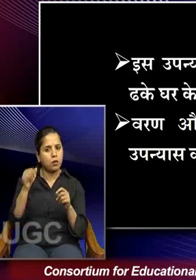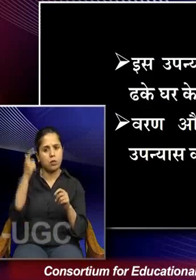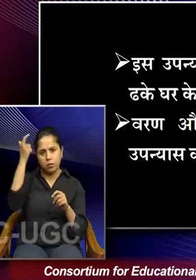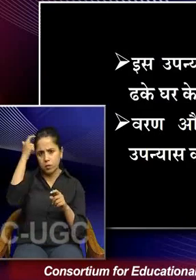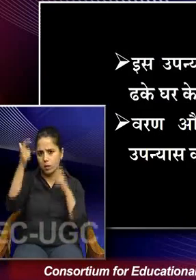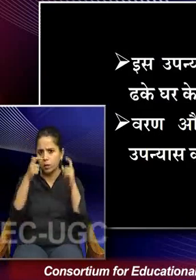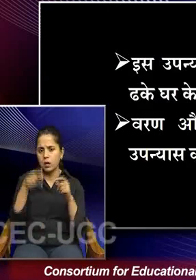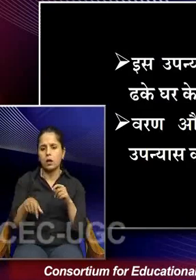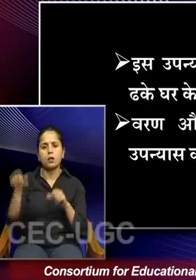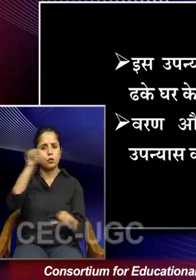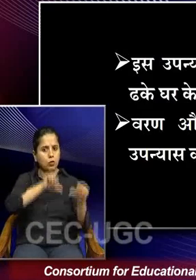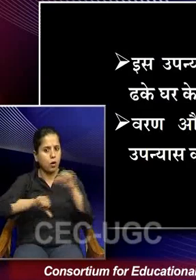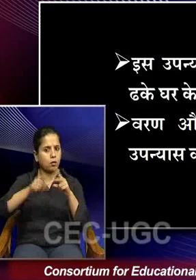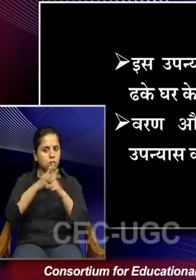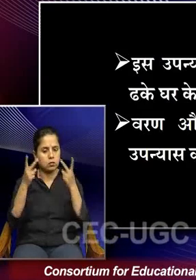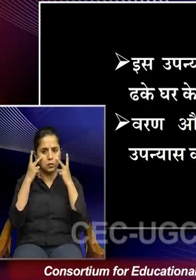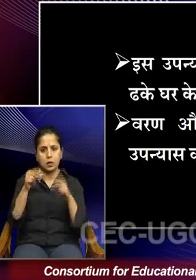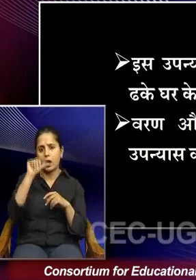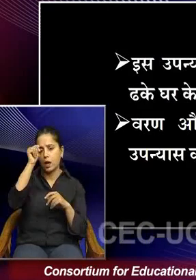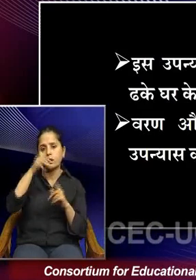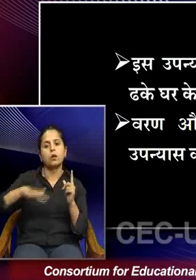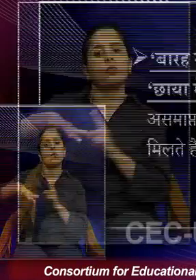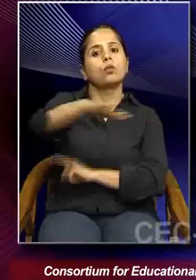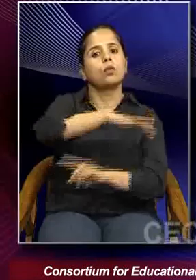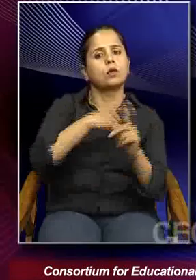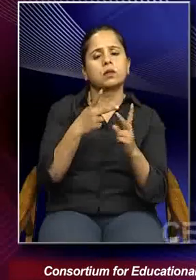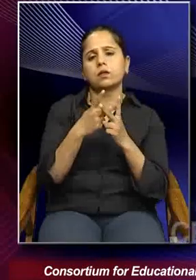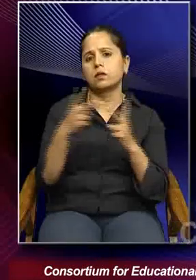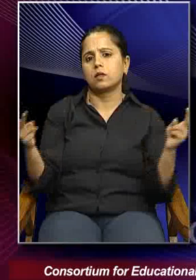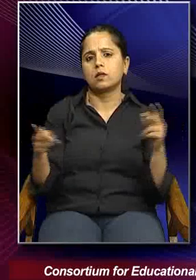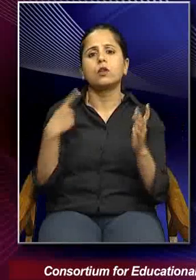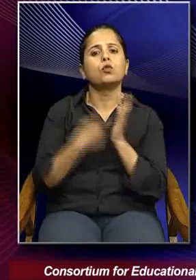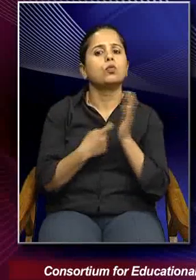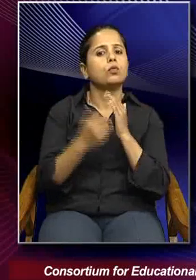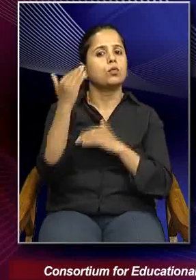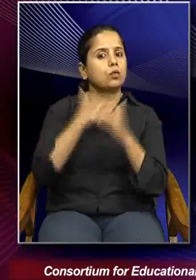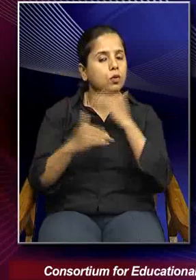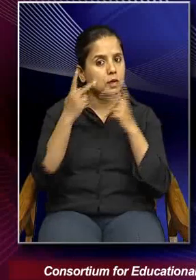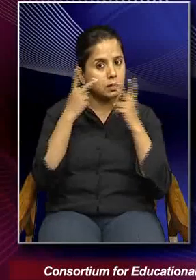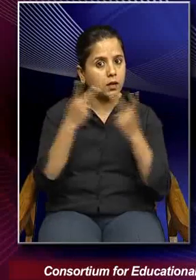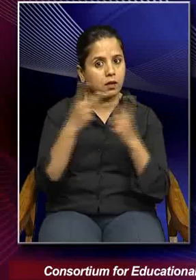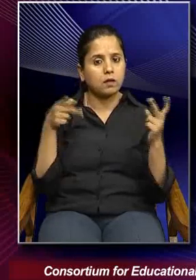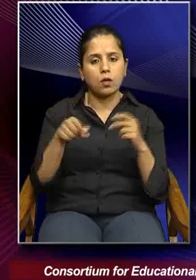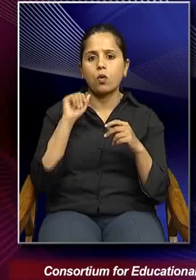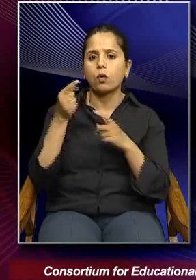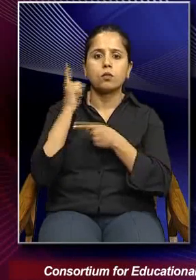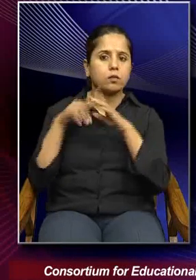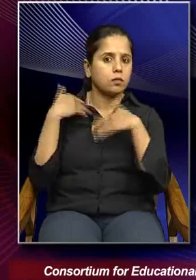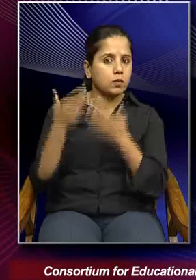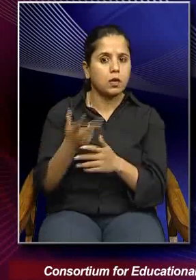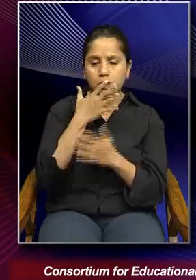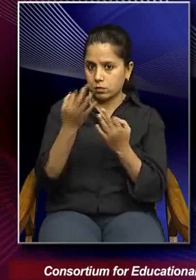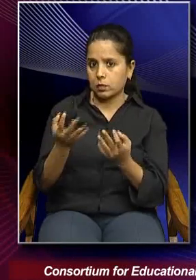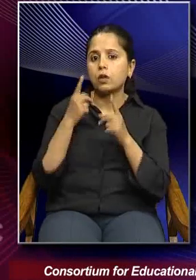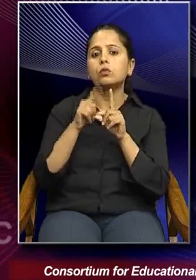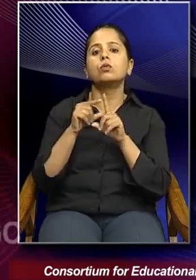समाजशास्त्रीय दृष्टि से हिंदी जगत को अनेक विधाओं के मध्य से अपनी साहित्यिक प्रतिभा से उपकृत